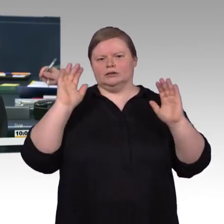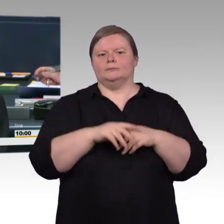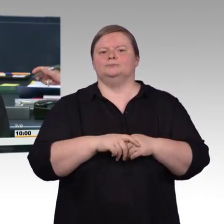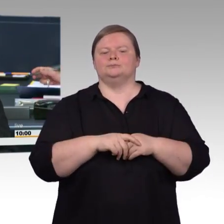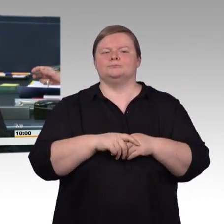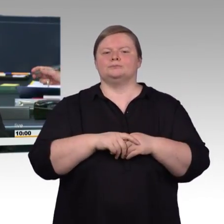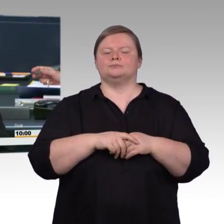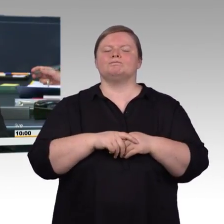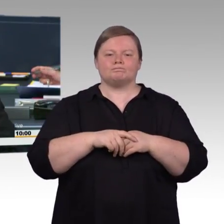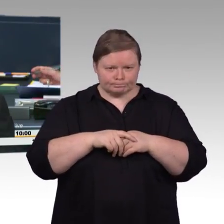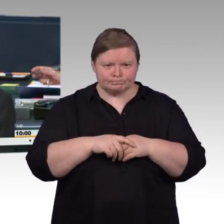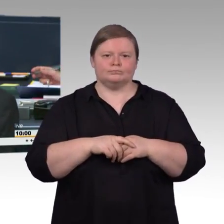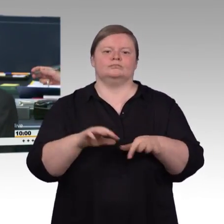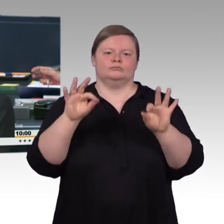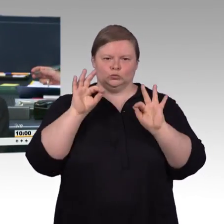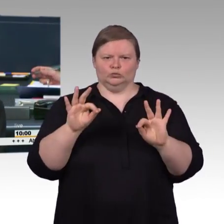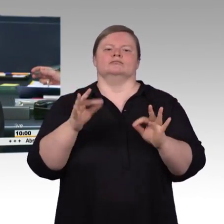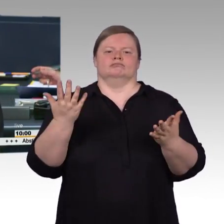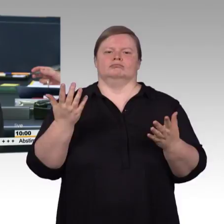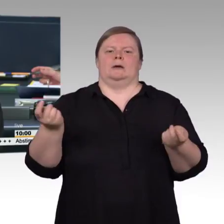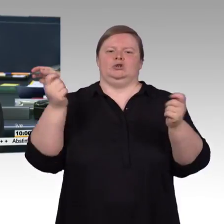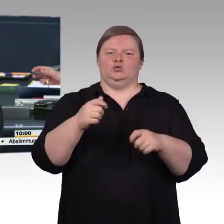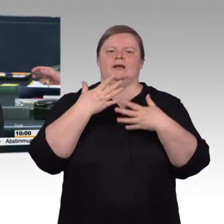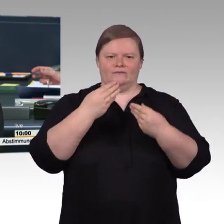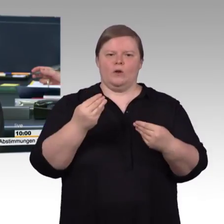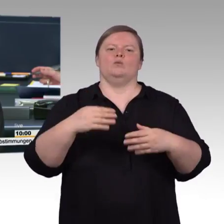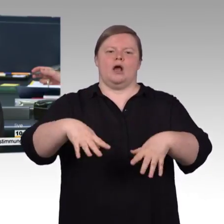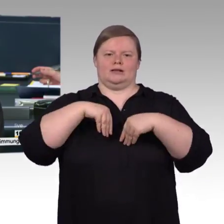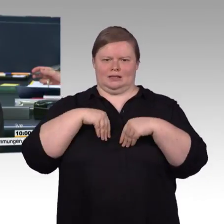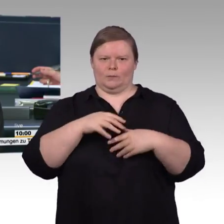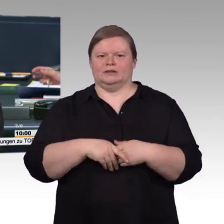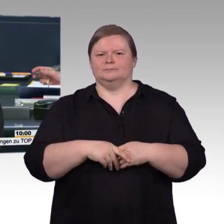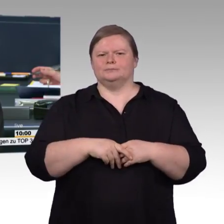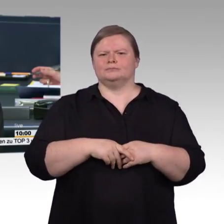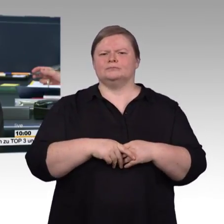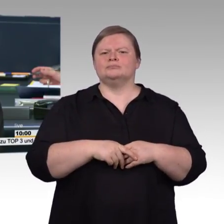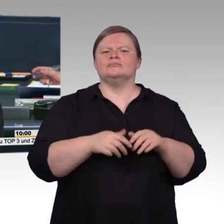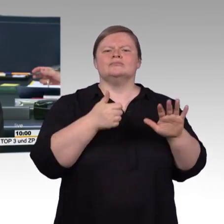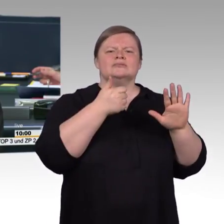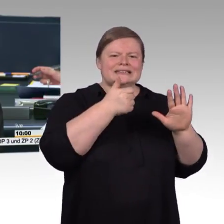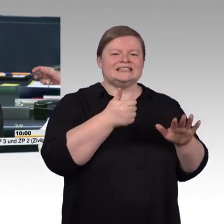angenommen. Ja, sechs Fraktionen sind halt sechs Fraktionen, nicht?